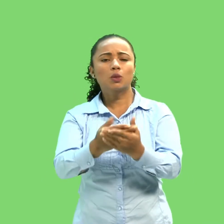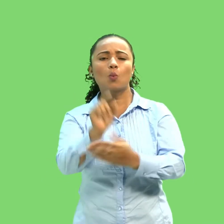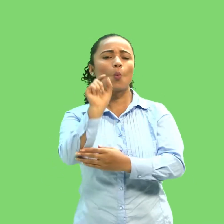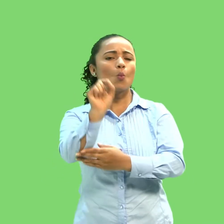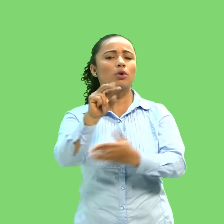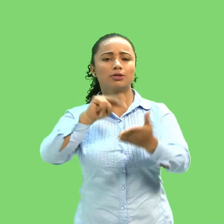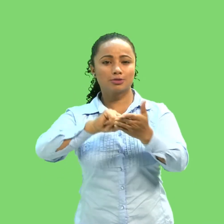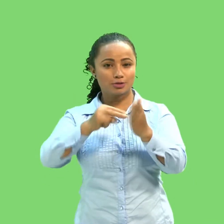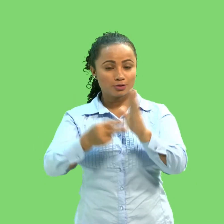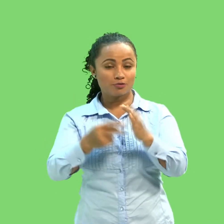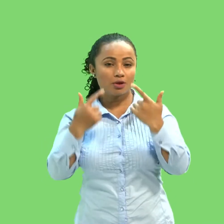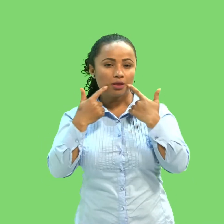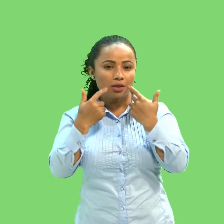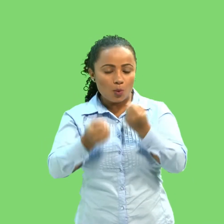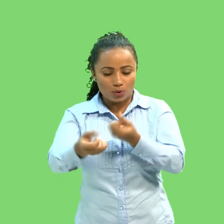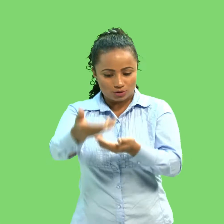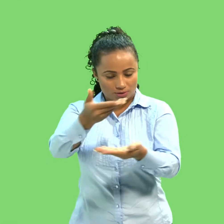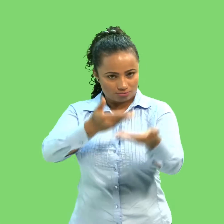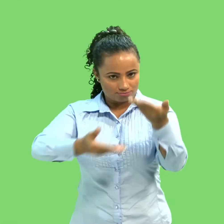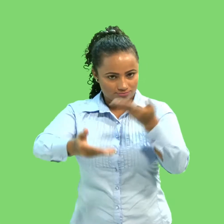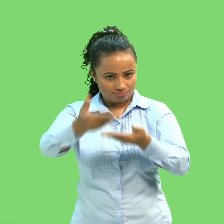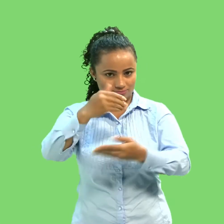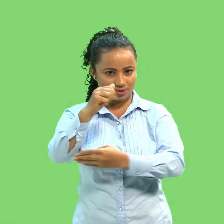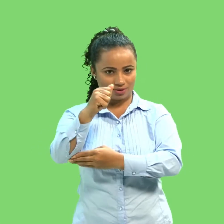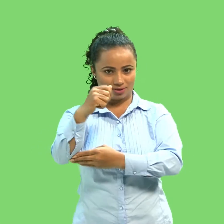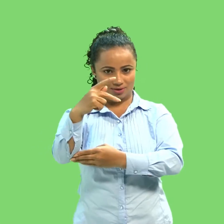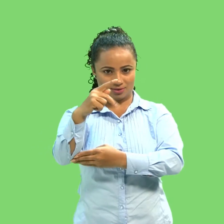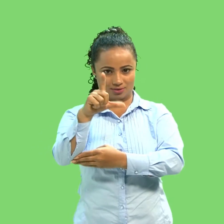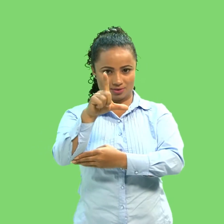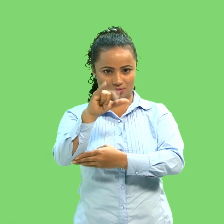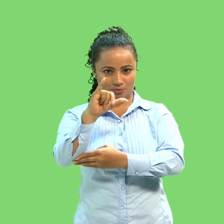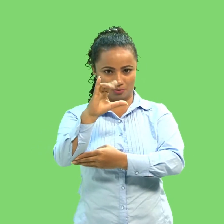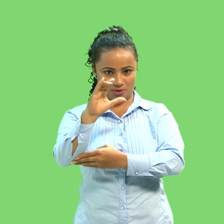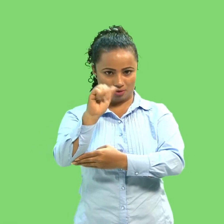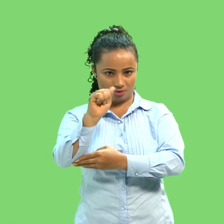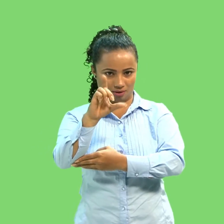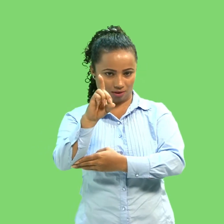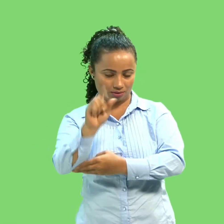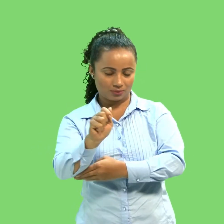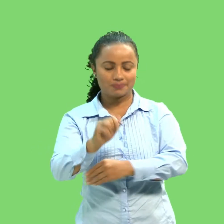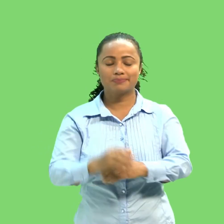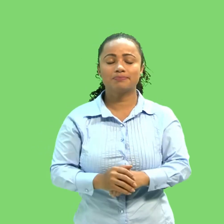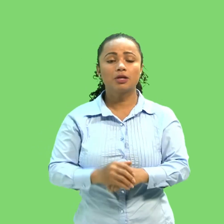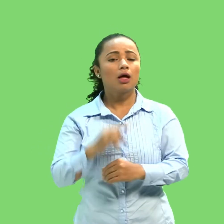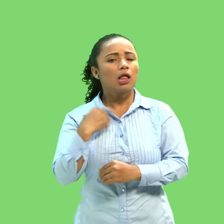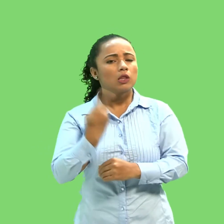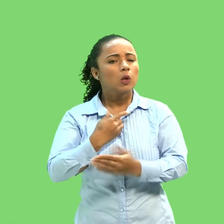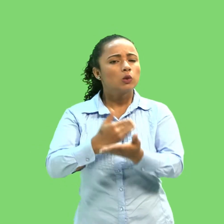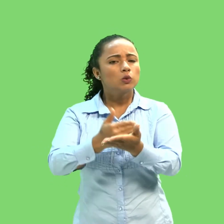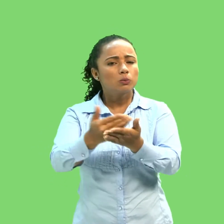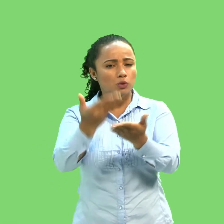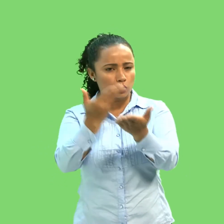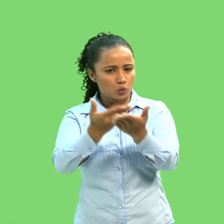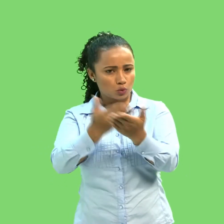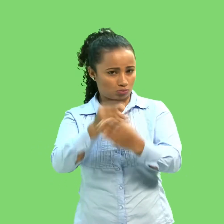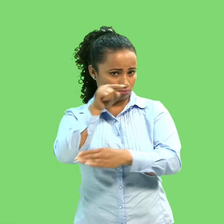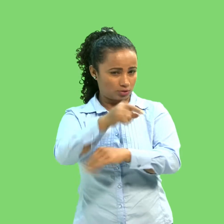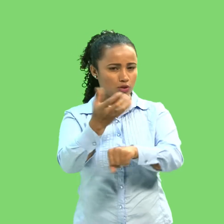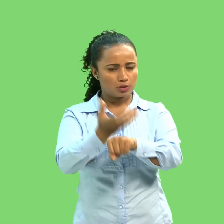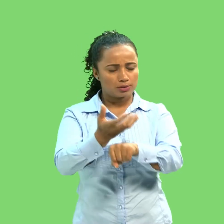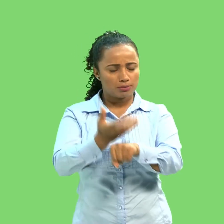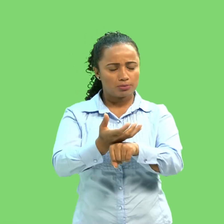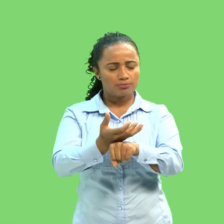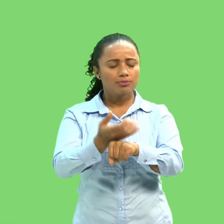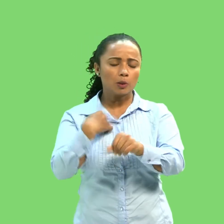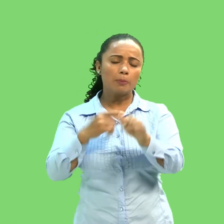fato é a linguística aplicada. Ao iniciarmos nossos estudos nesta disciplina, nos perguntamos: o que entendemos